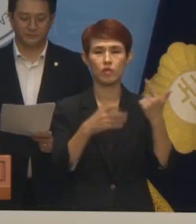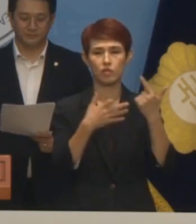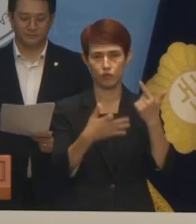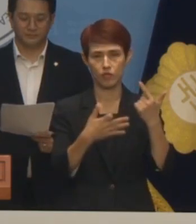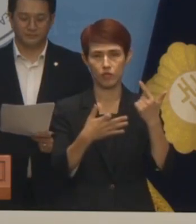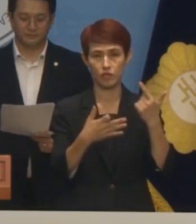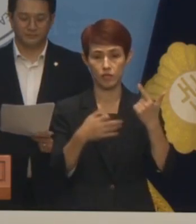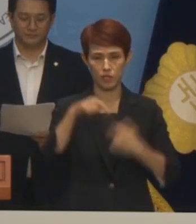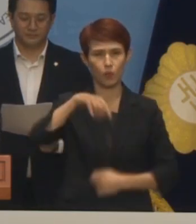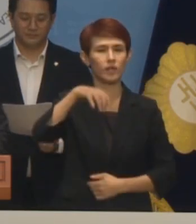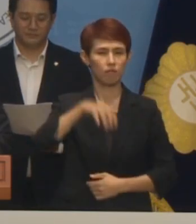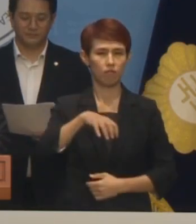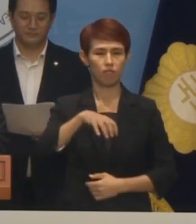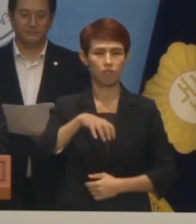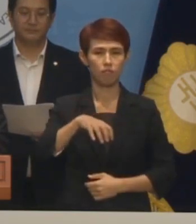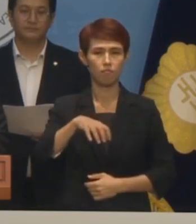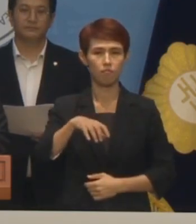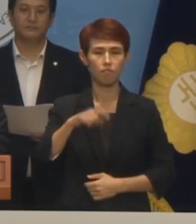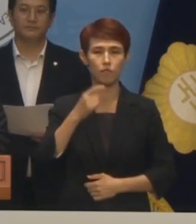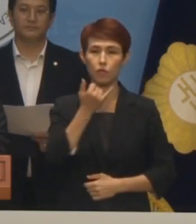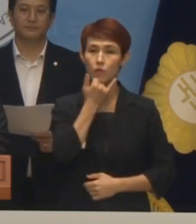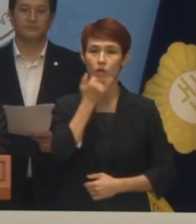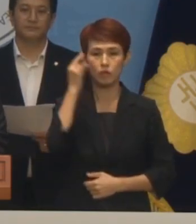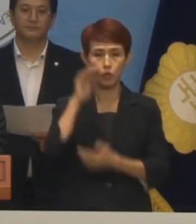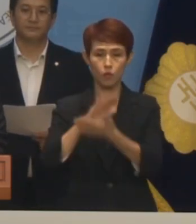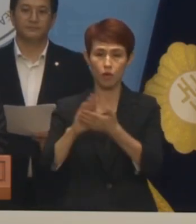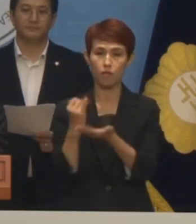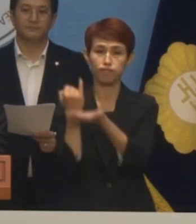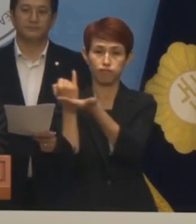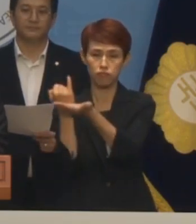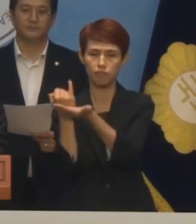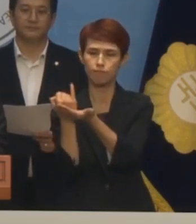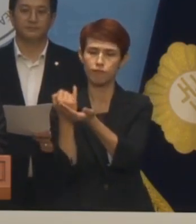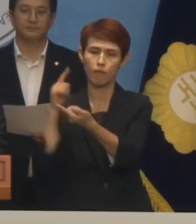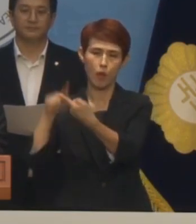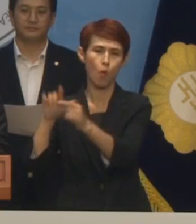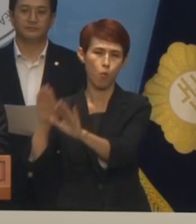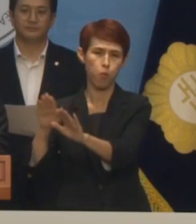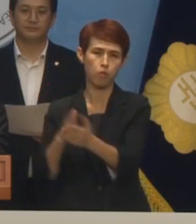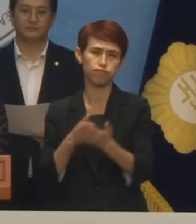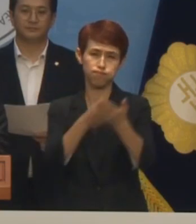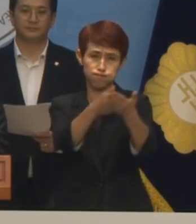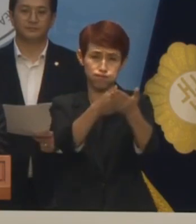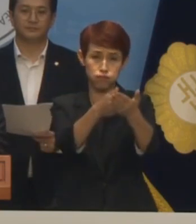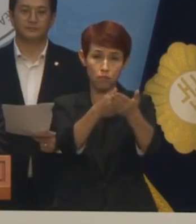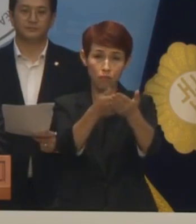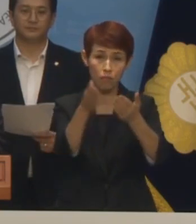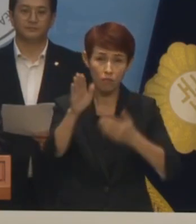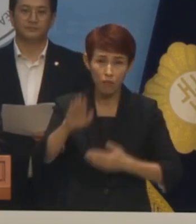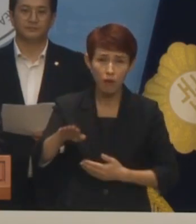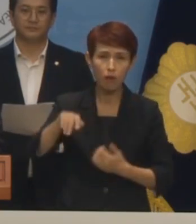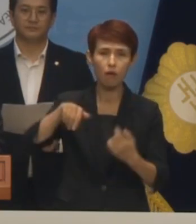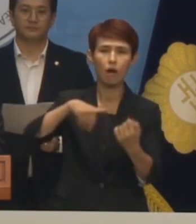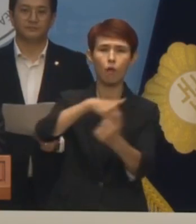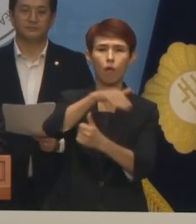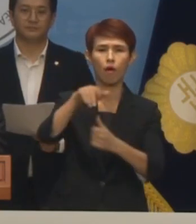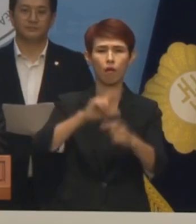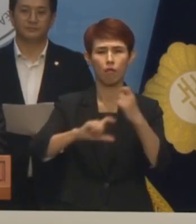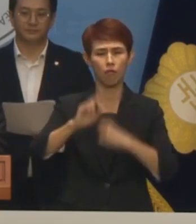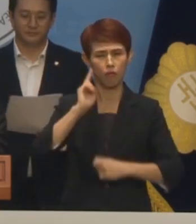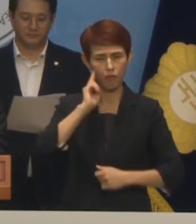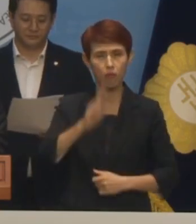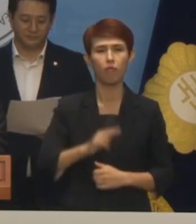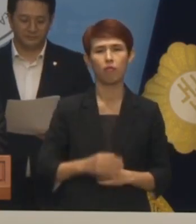국회 소통관에서 베를린 소녀상 존치를 촉구했지만 그 이후로 상황이 해결되기는커녕 오히려 악화되고 있는 것